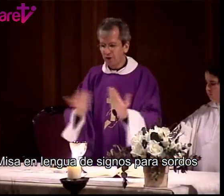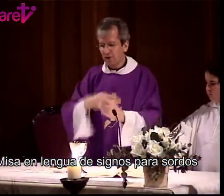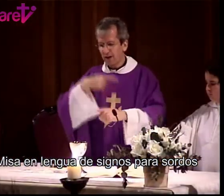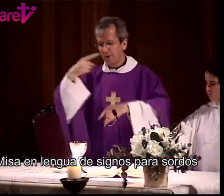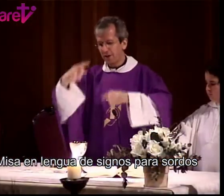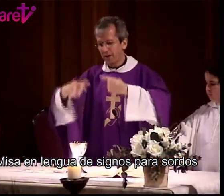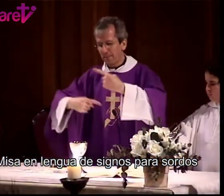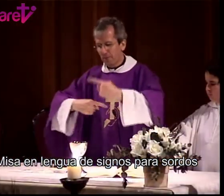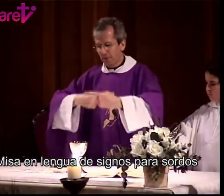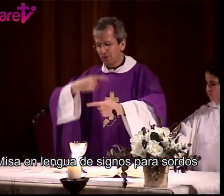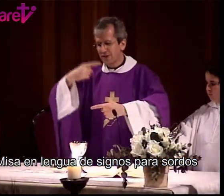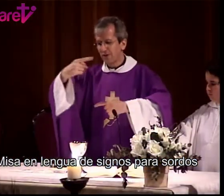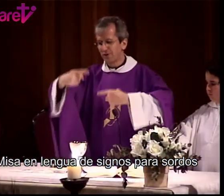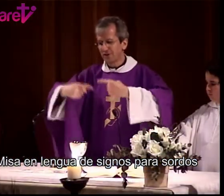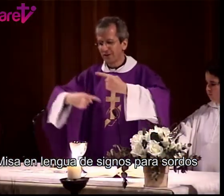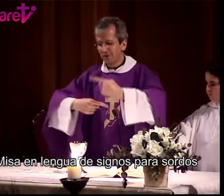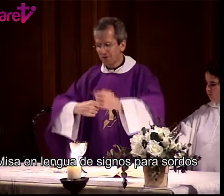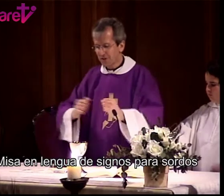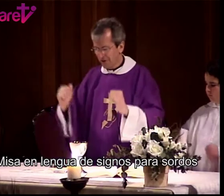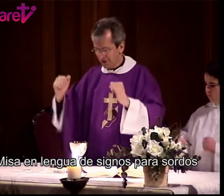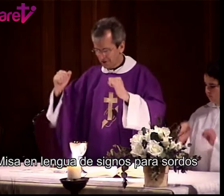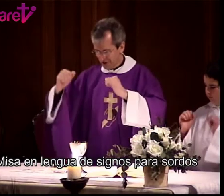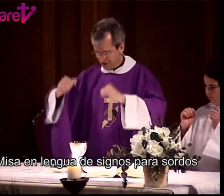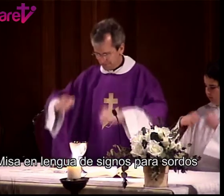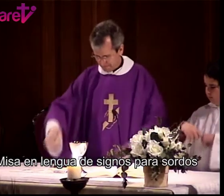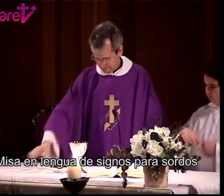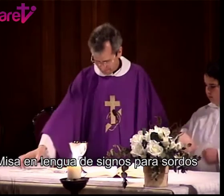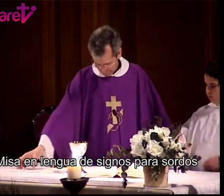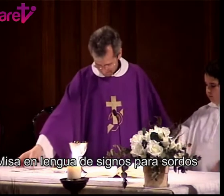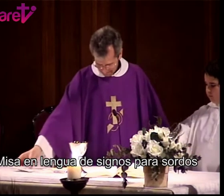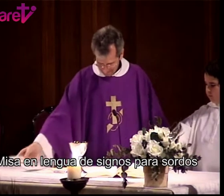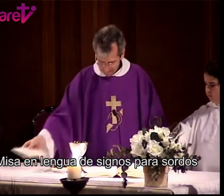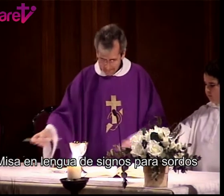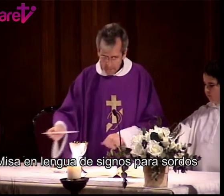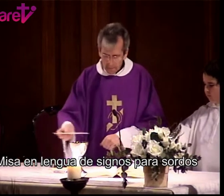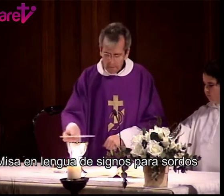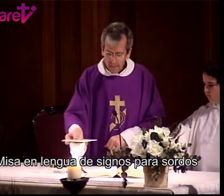toda gloria por los siglos de los siglos. Amén.